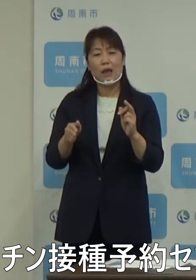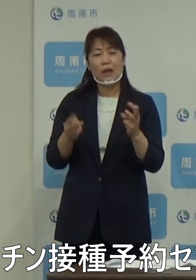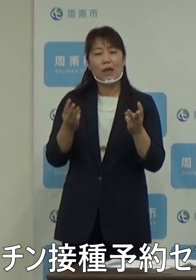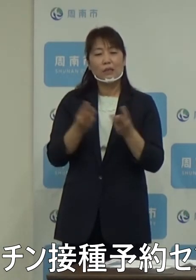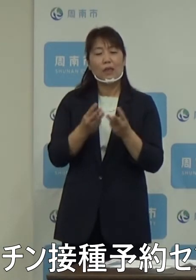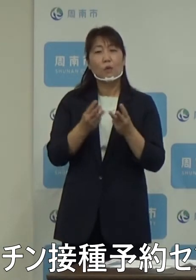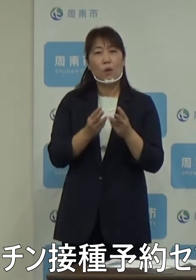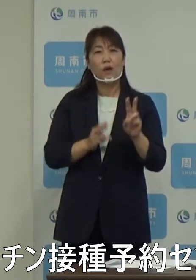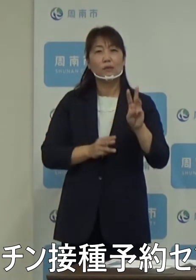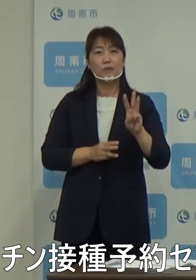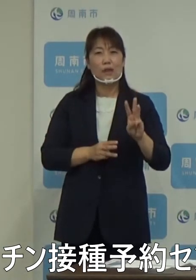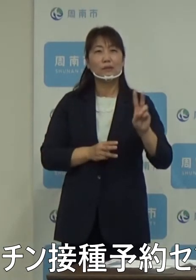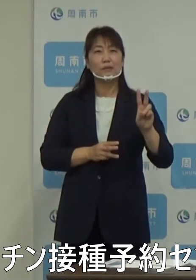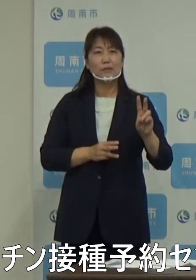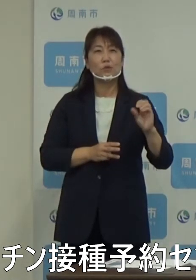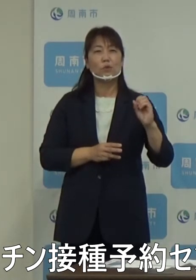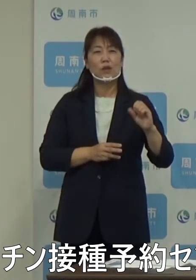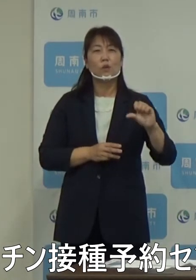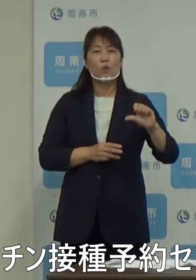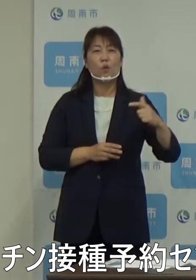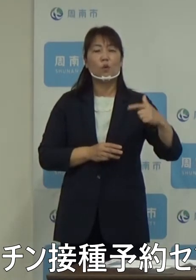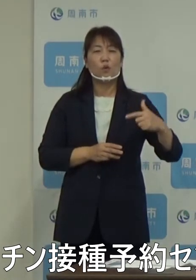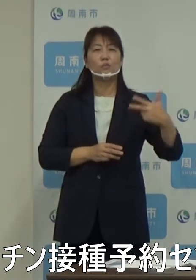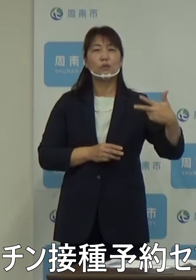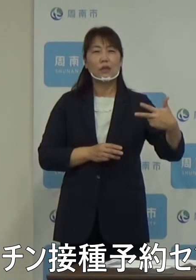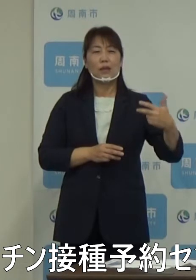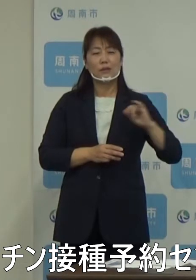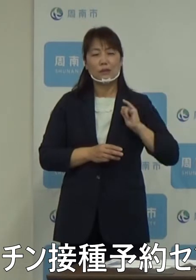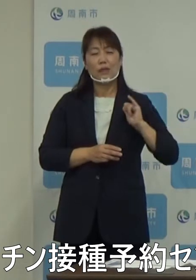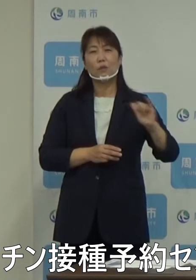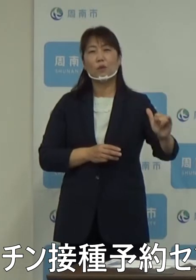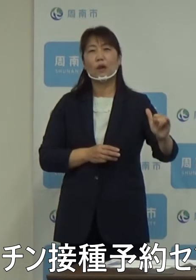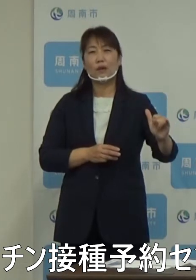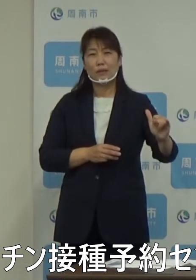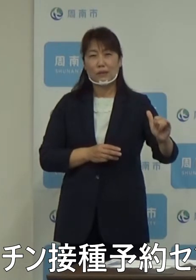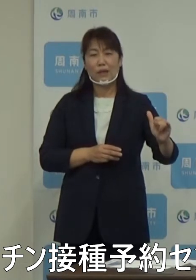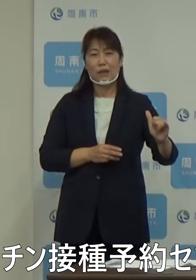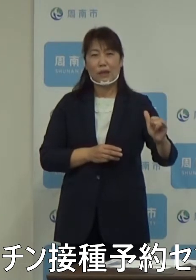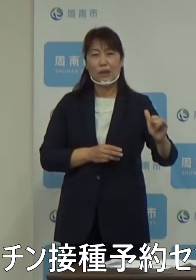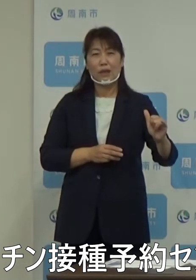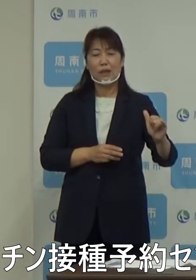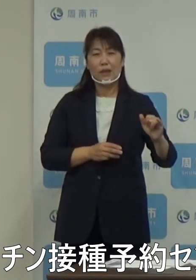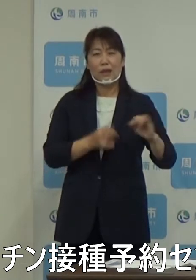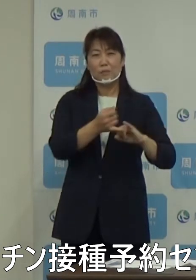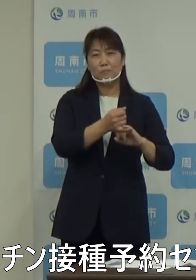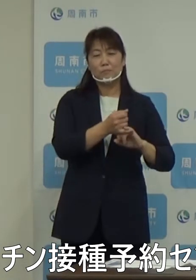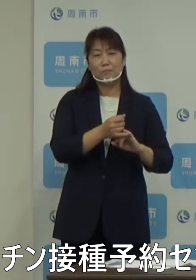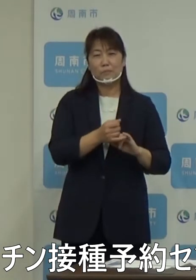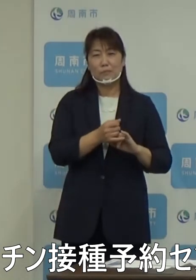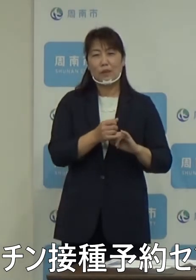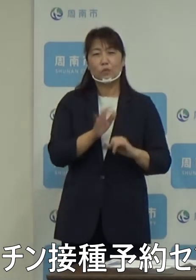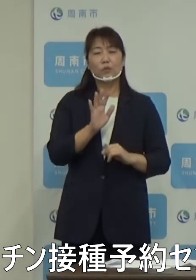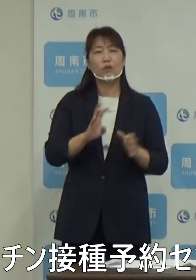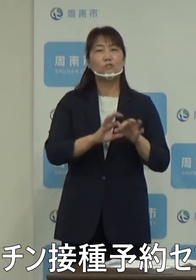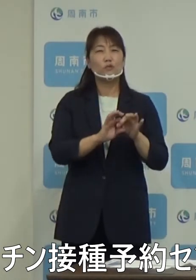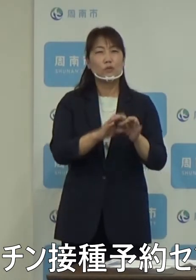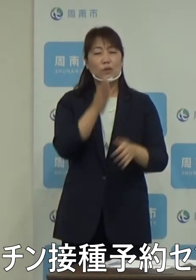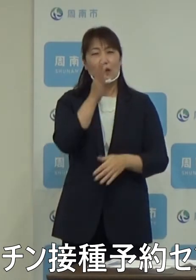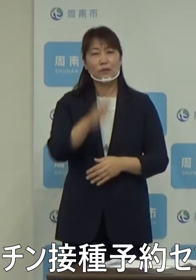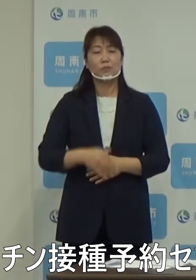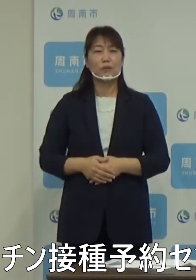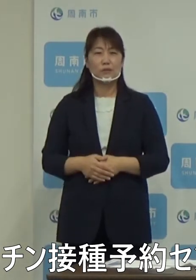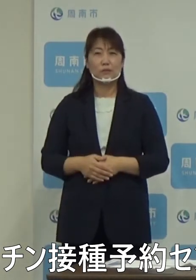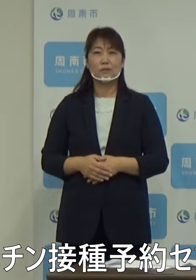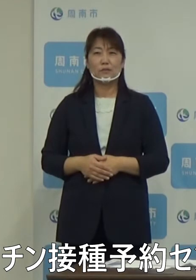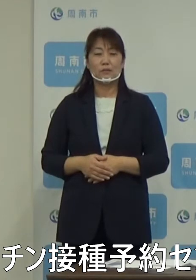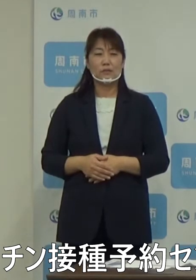32-0567 に、電話をかけて手続きをお願いいたします。 電話番号32局を間違える方がある